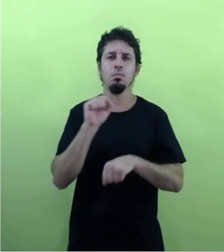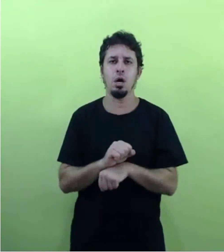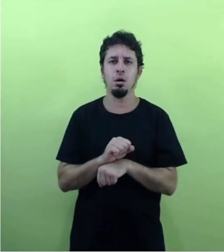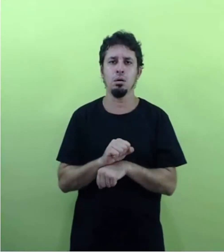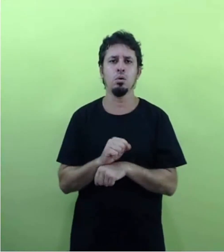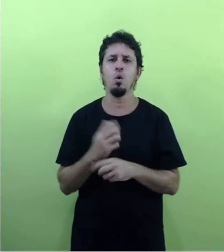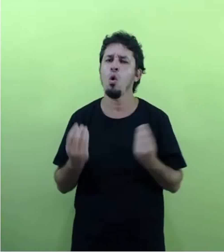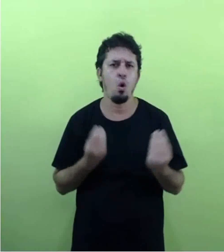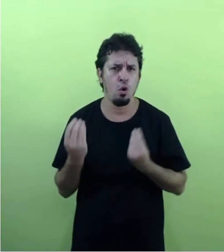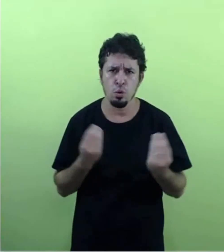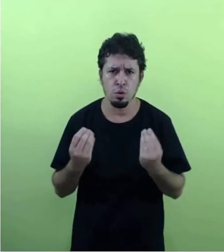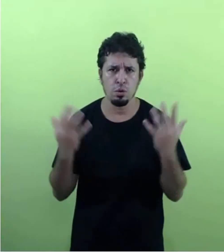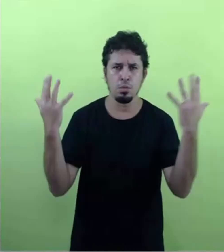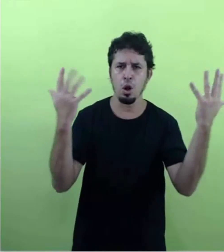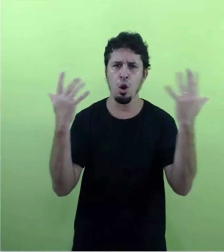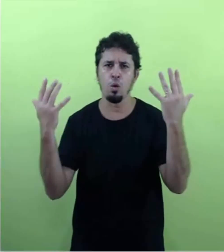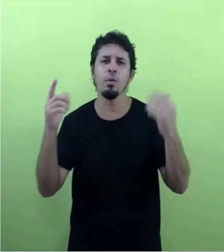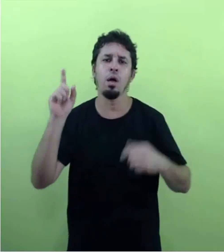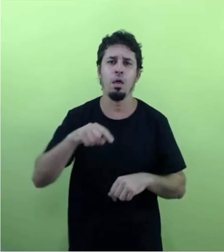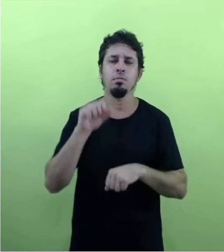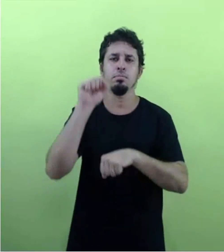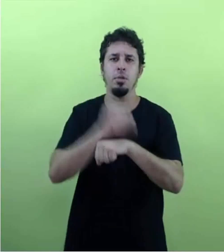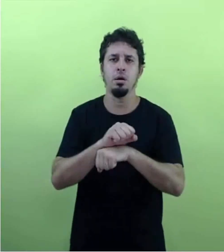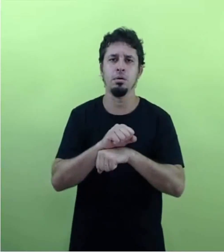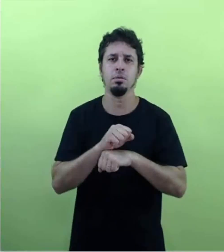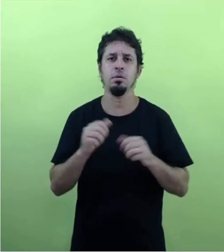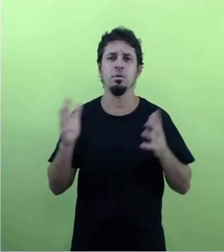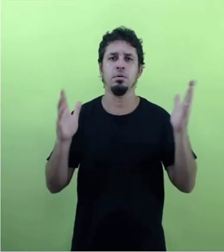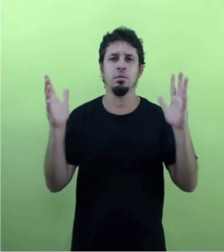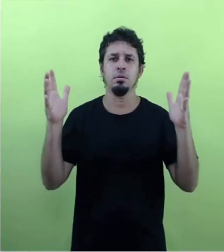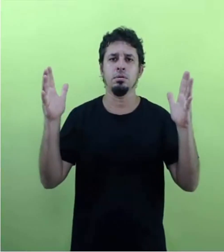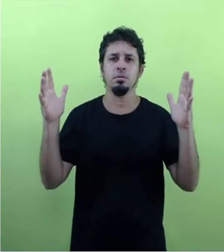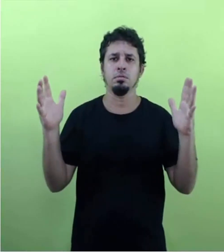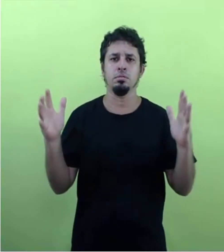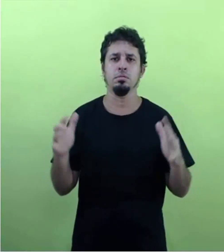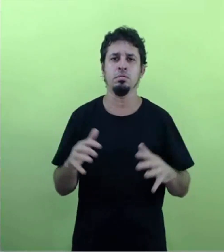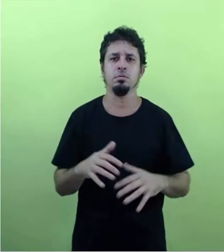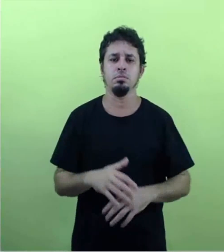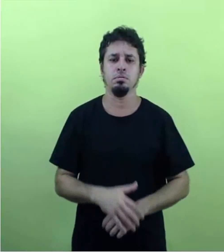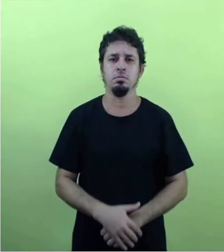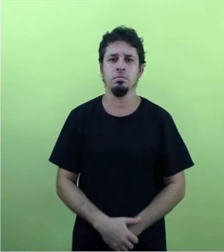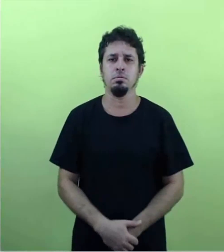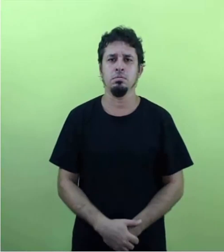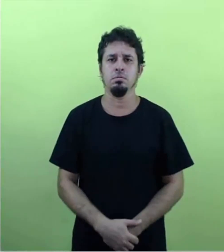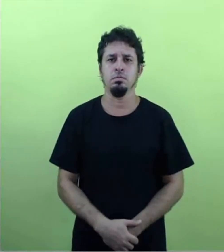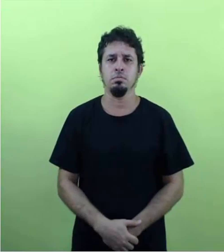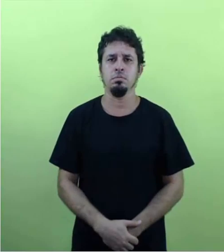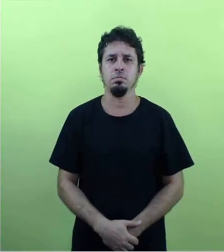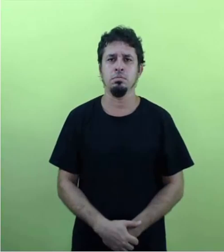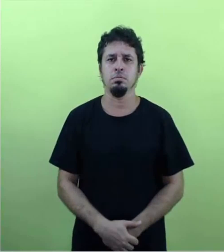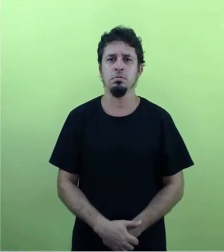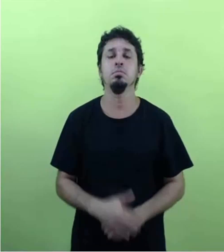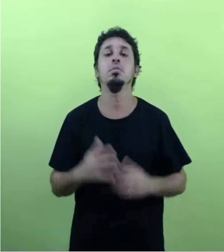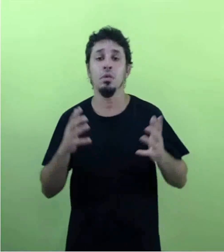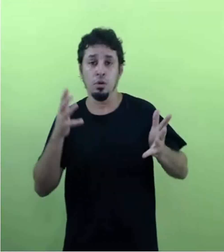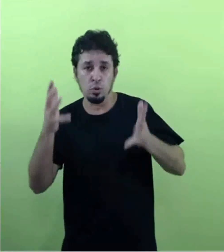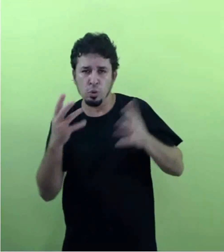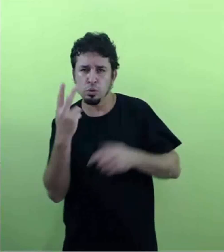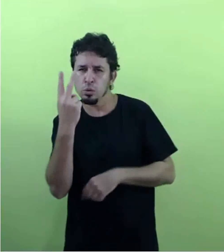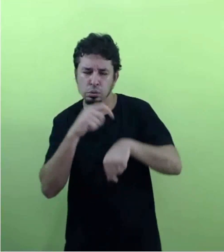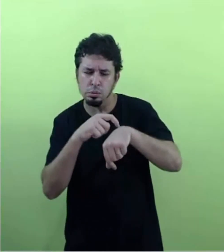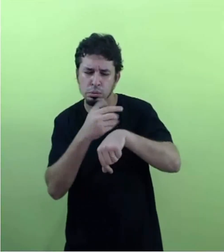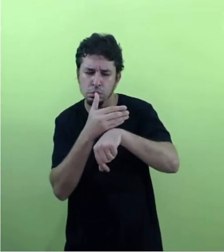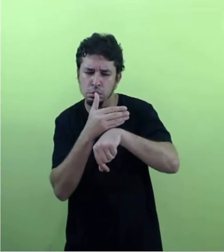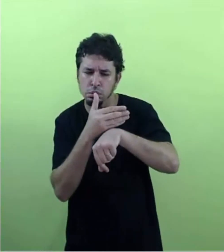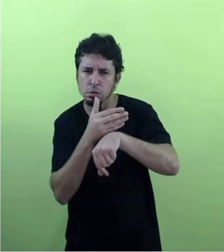pausa, colocando as mãos em posição de pausa, mãos juntas à altura do umbigo, esperando 2 ou 3 segundos